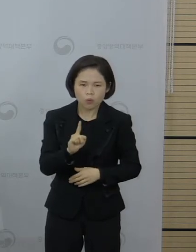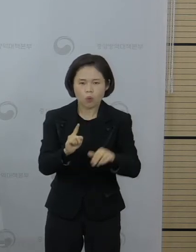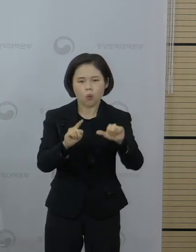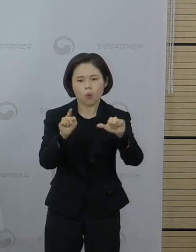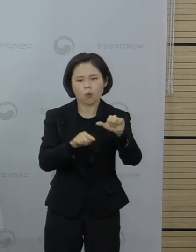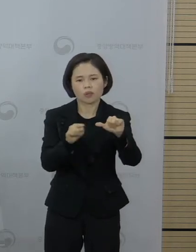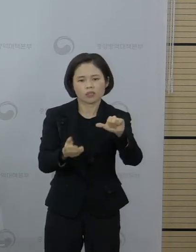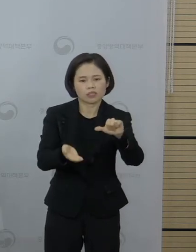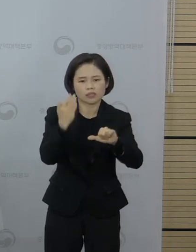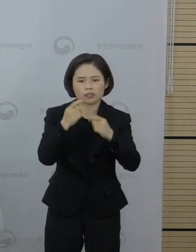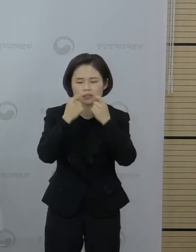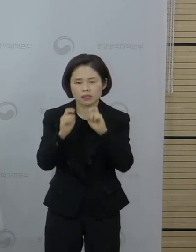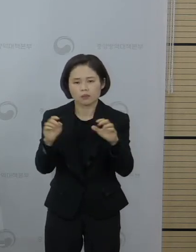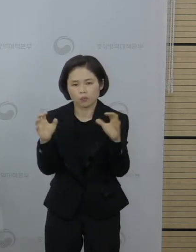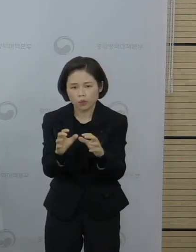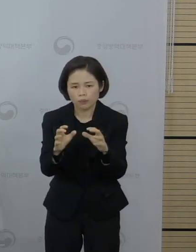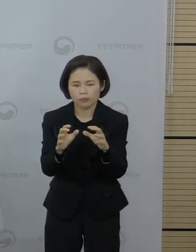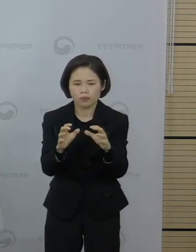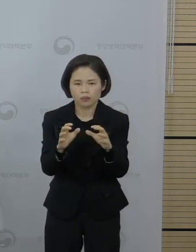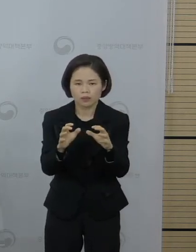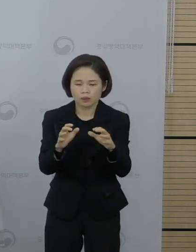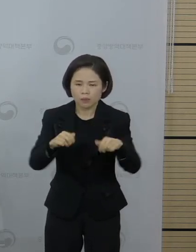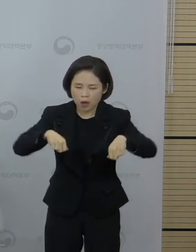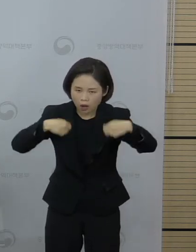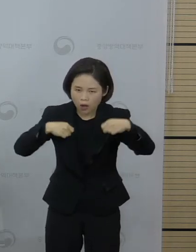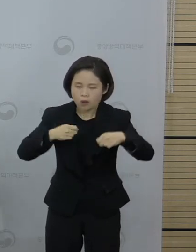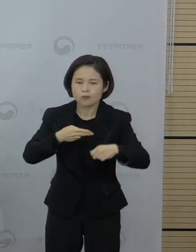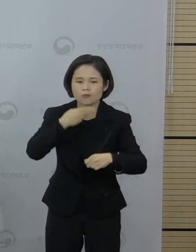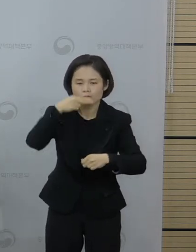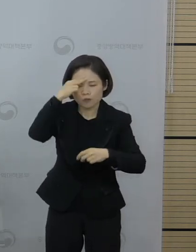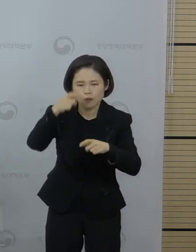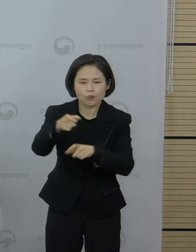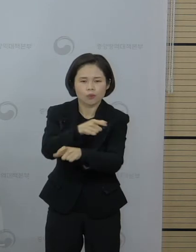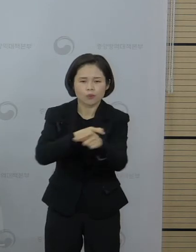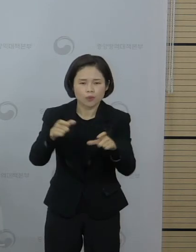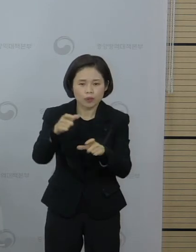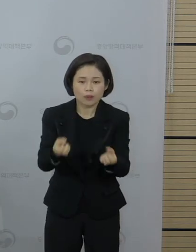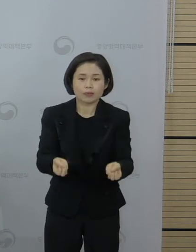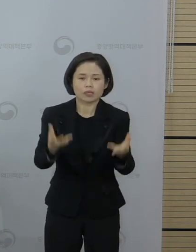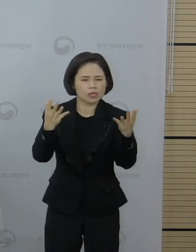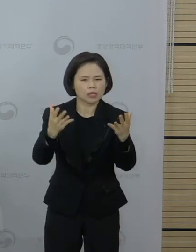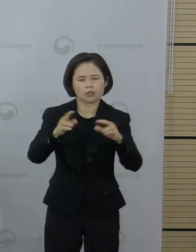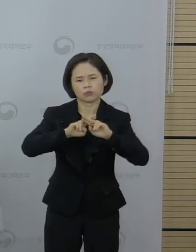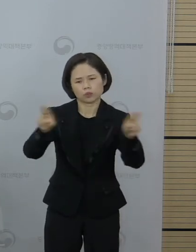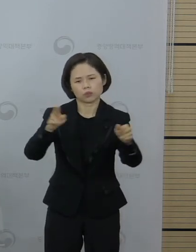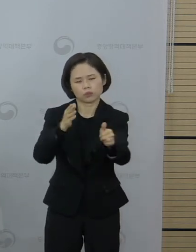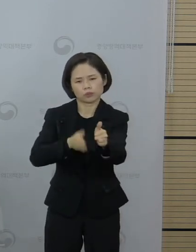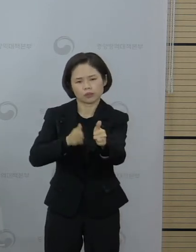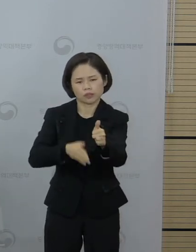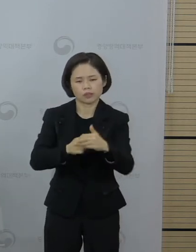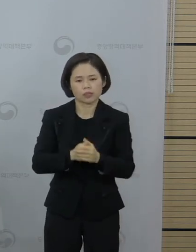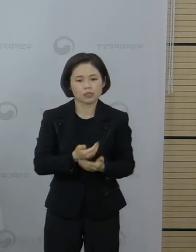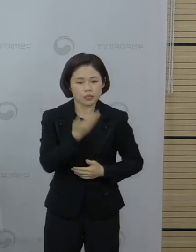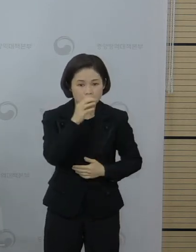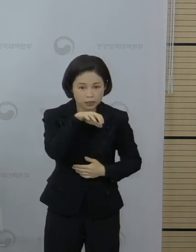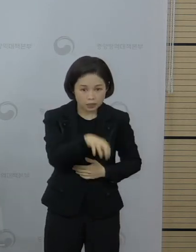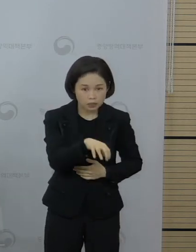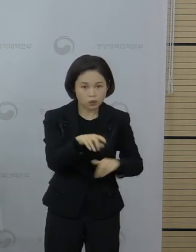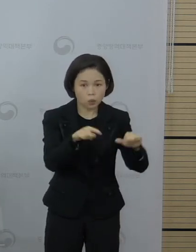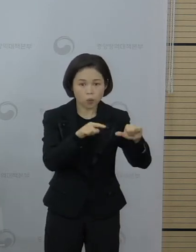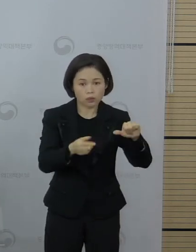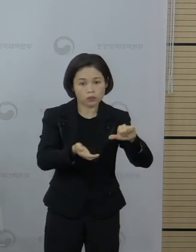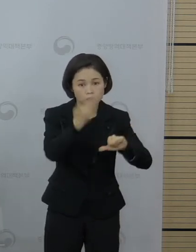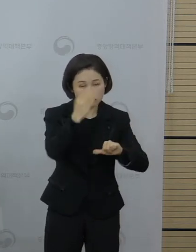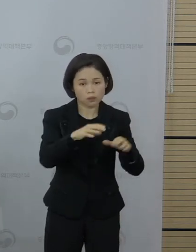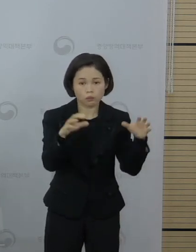이상의 사적 모임, 회식, 파티 등은 취소할 것을 권고드리고, 식당에서도 5인 이상의